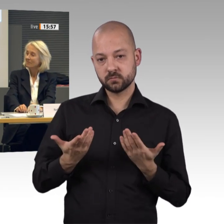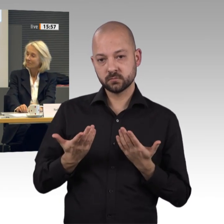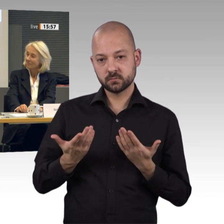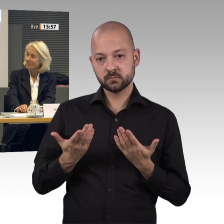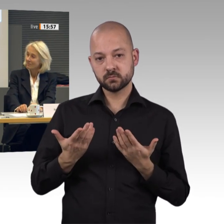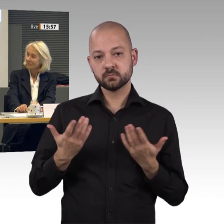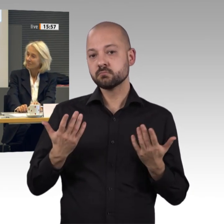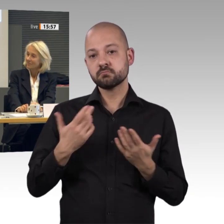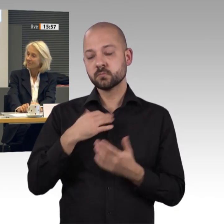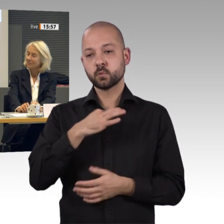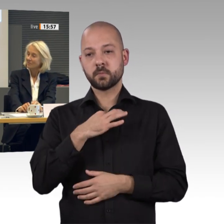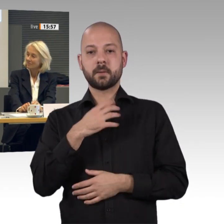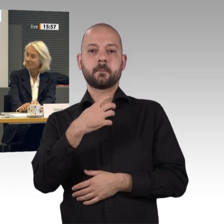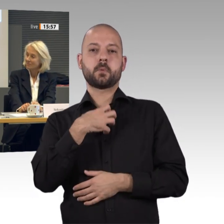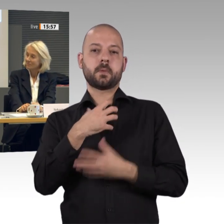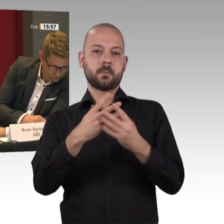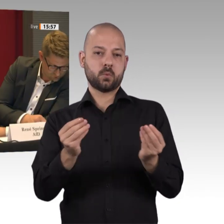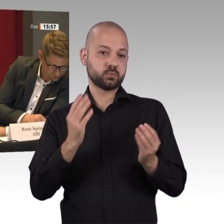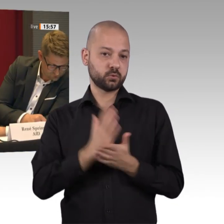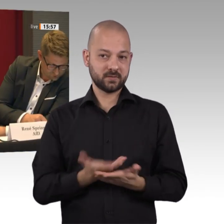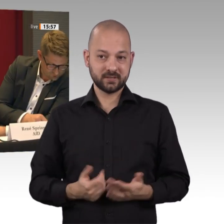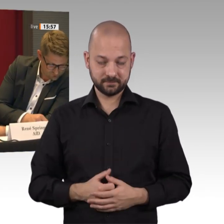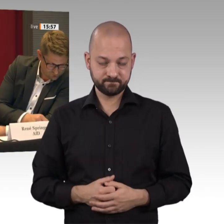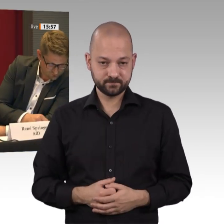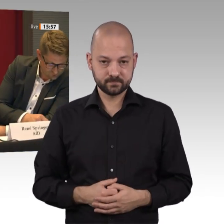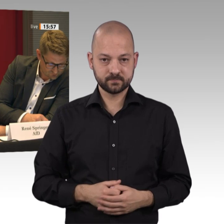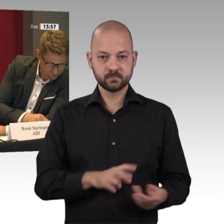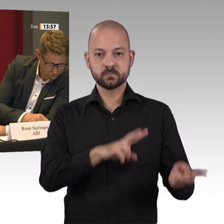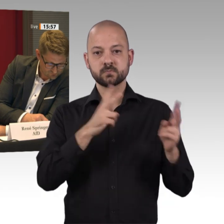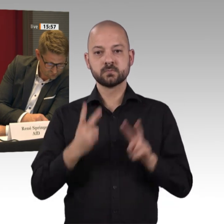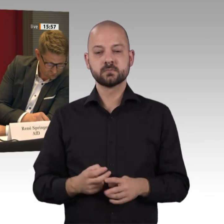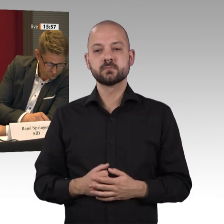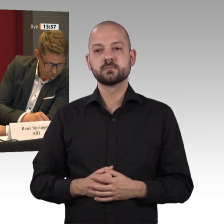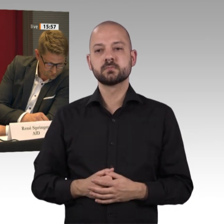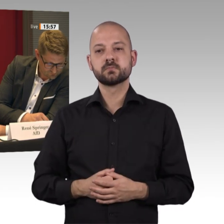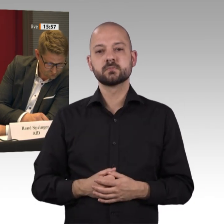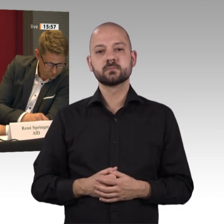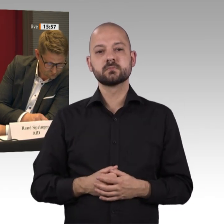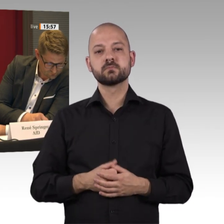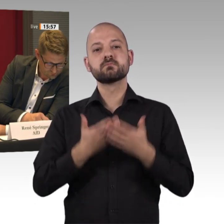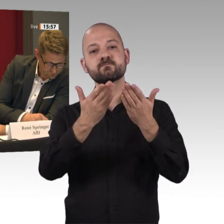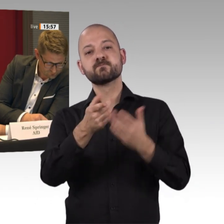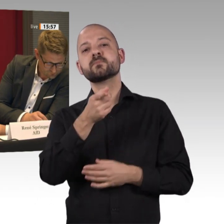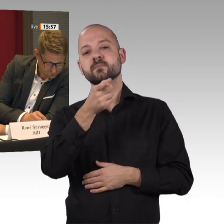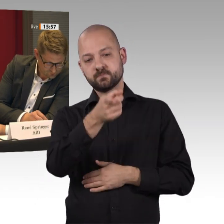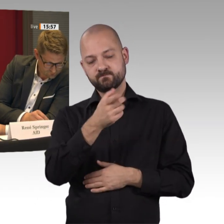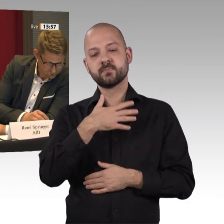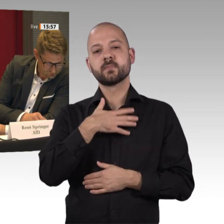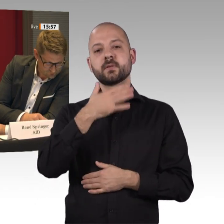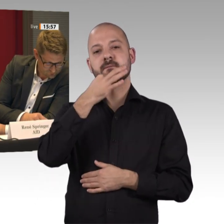Stellungnahmen wird darauf hingewiesen, dass eine Steigerung des Nachfrageverhaltens durch